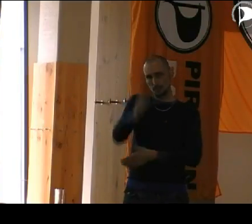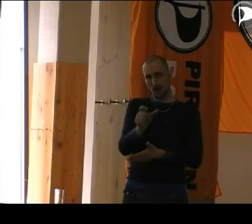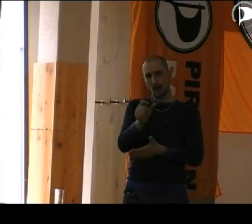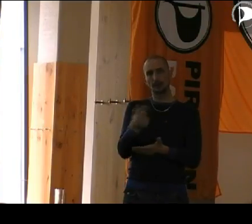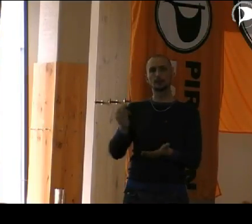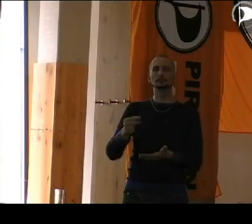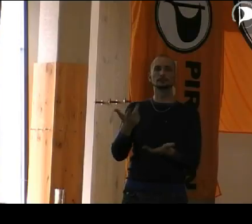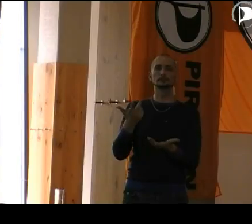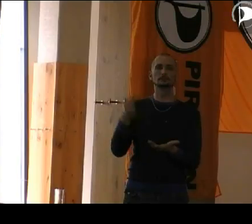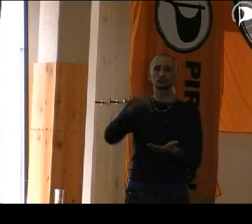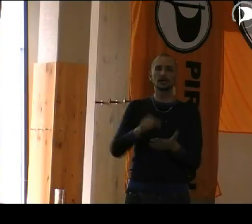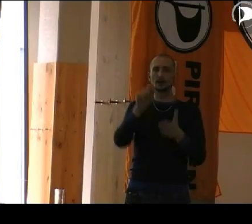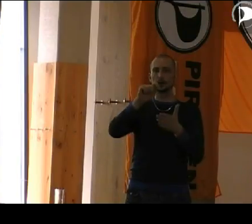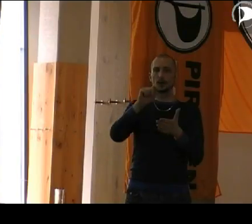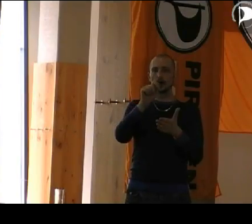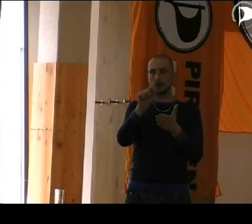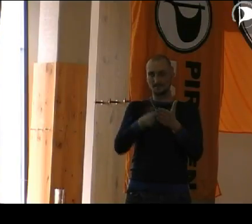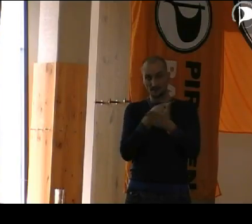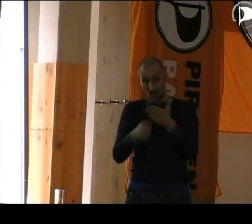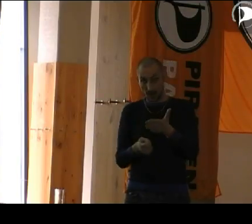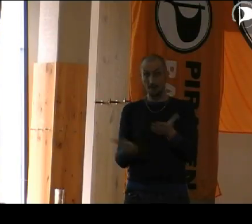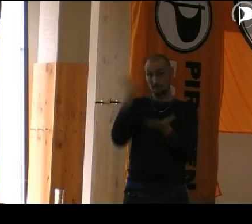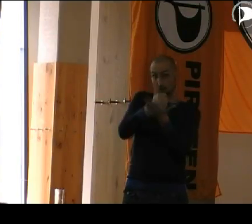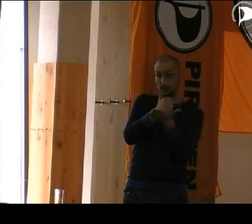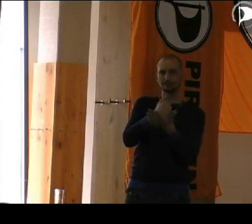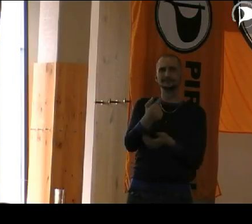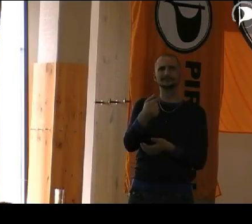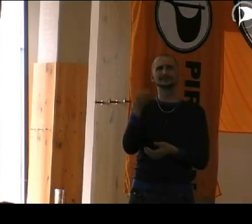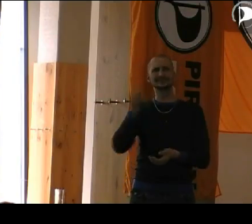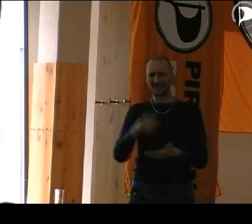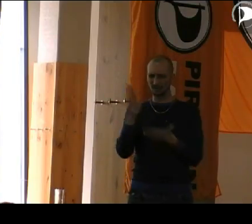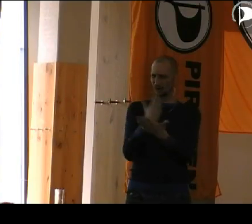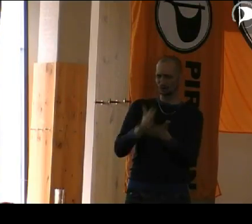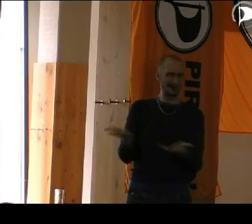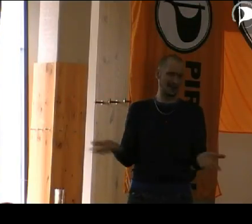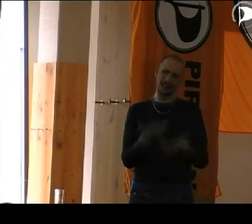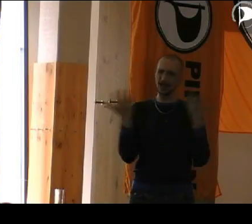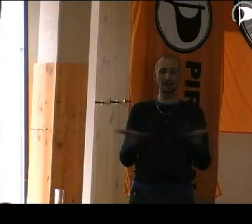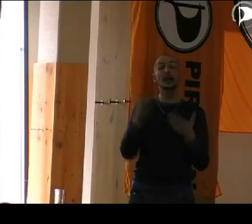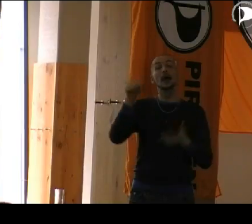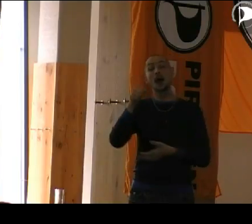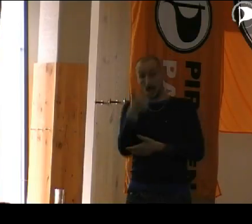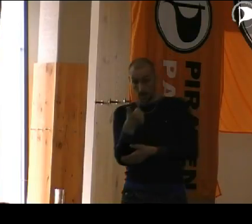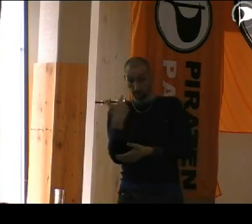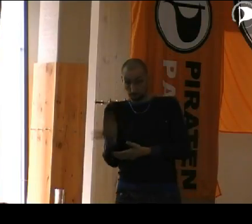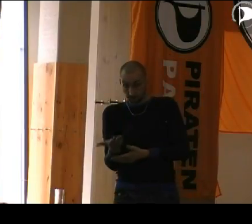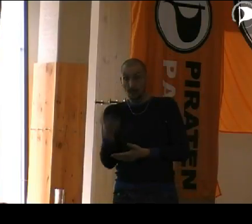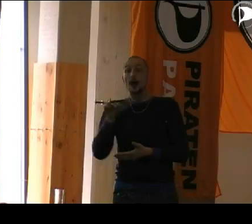die entscheidung zu kandidieren war ich nicht sein auf der einen seite landesverband